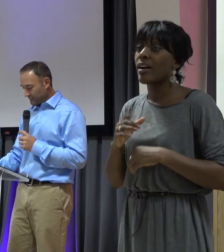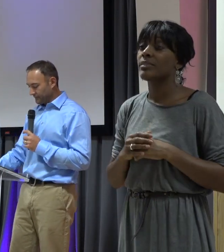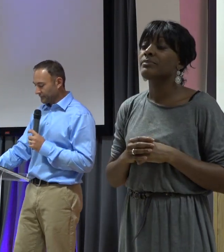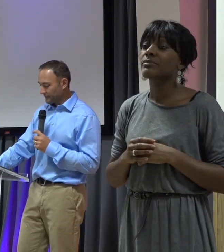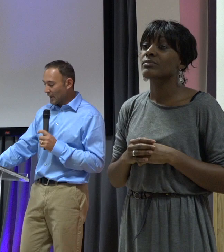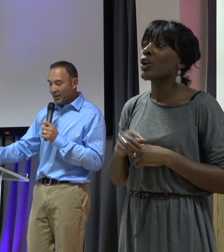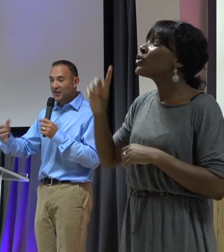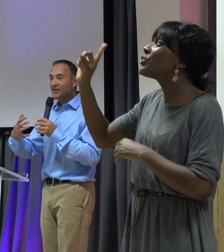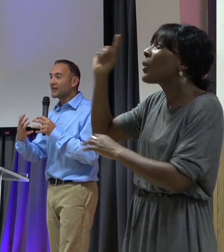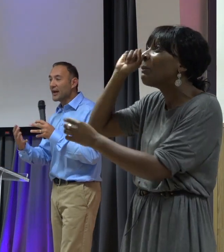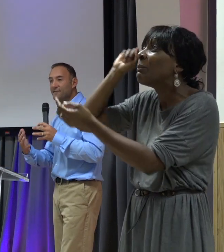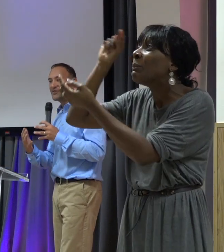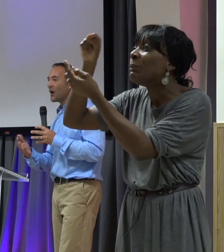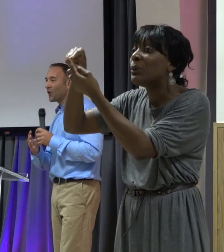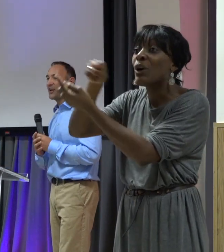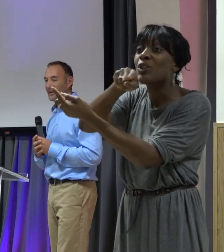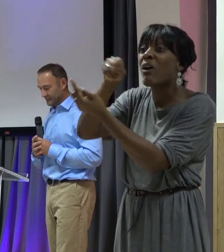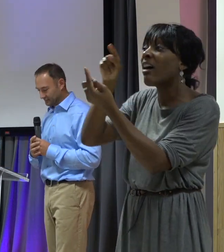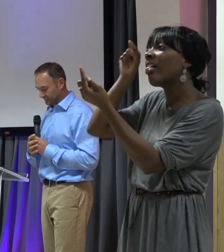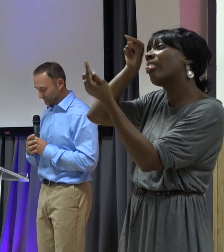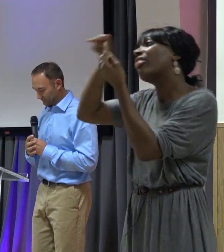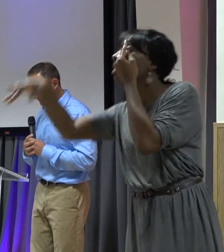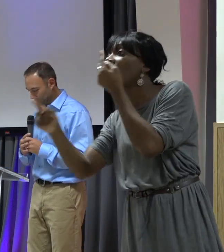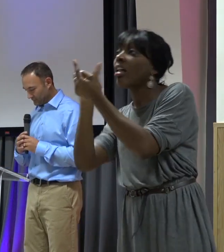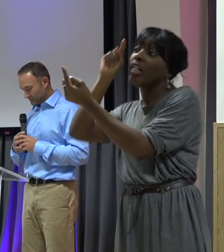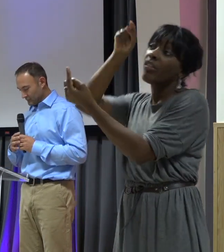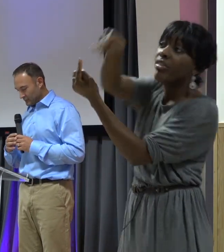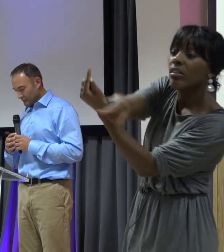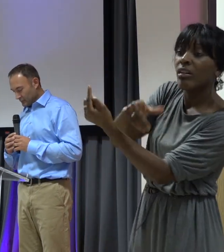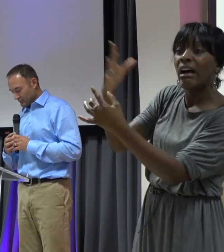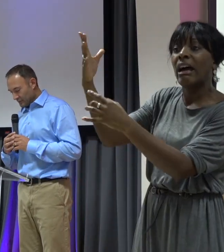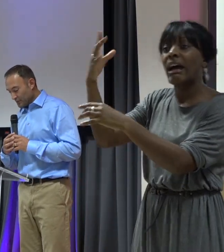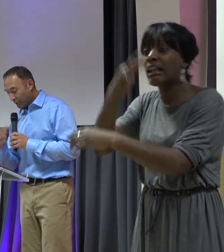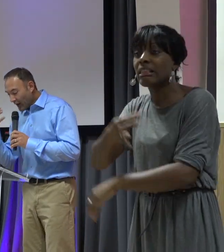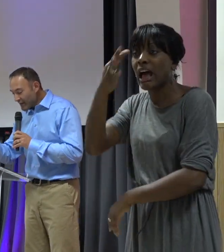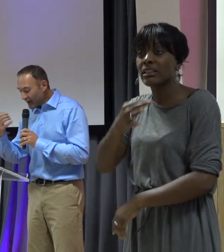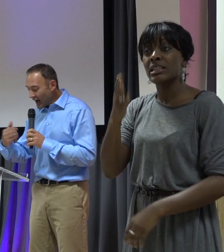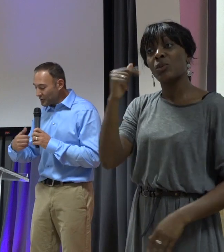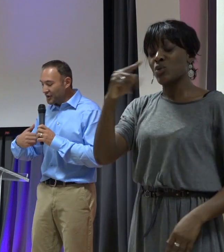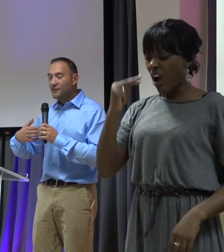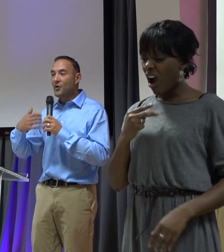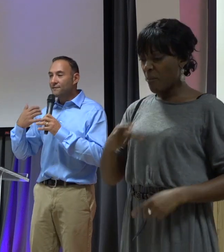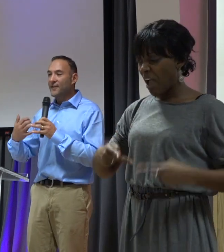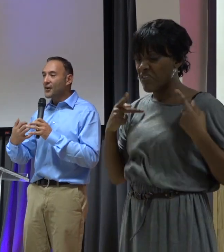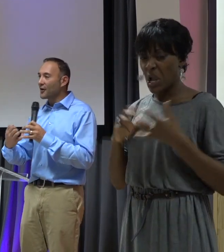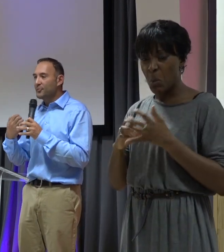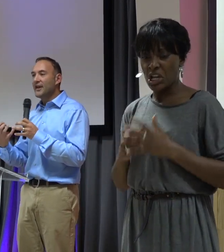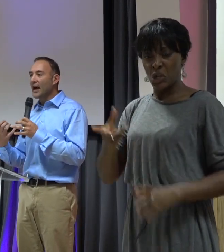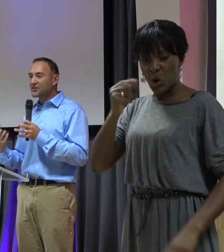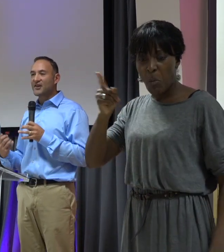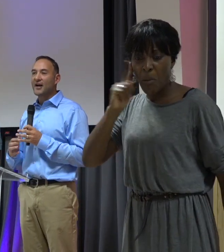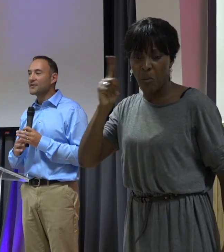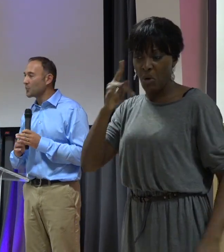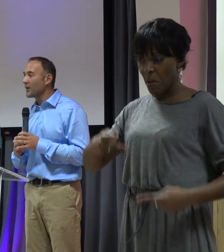Dieu pour votre vie. And because of that, life is not working. Et à cause de cela, la vie ne marche pas. Pray that God would give you a fear of